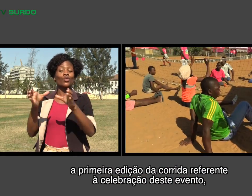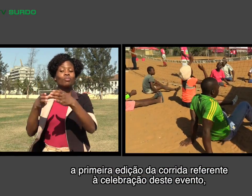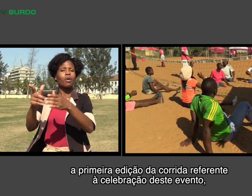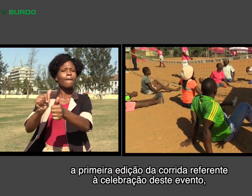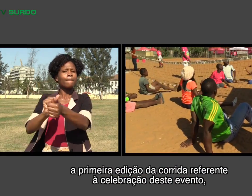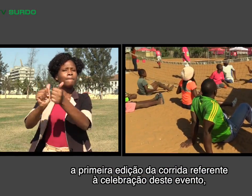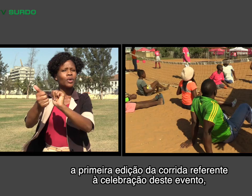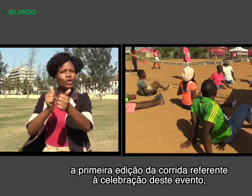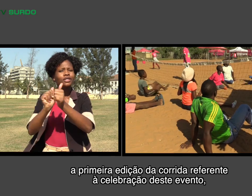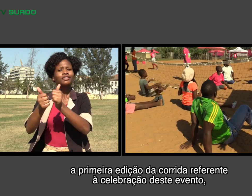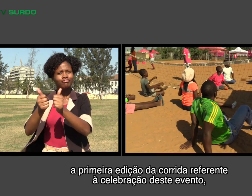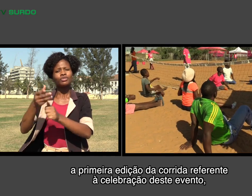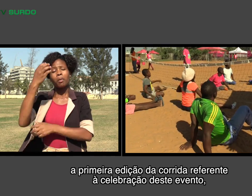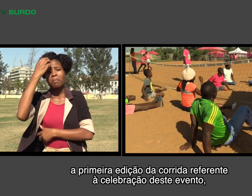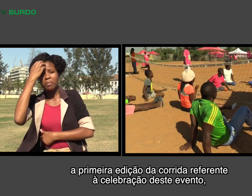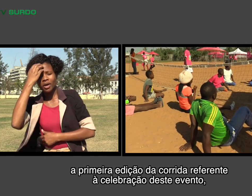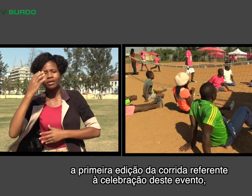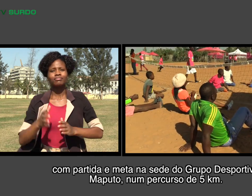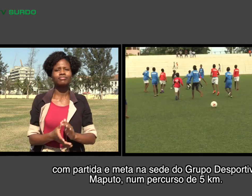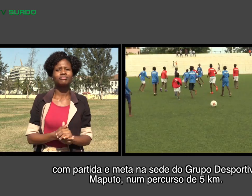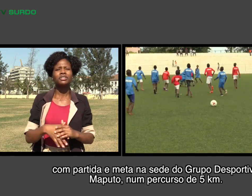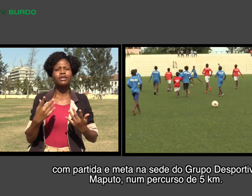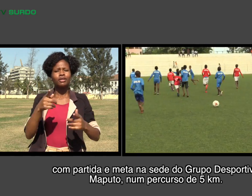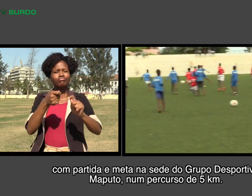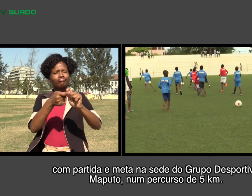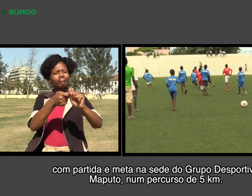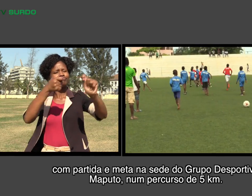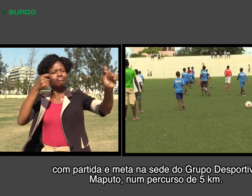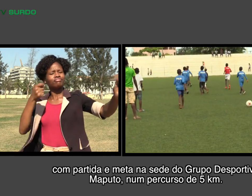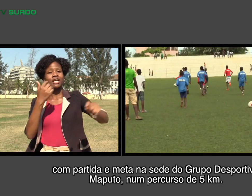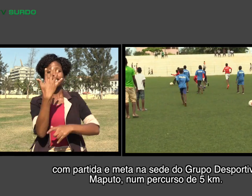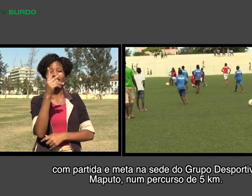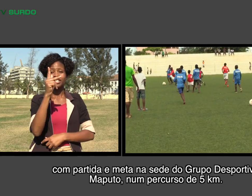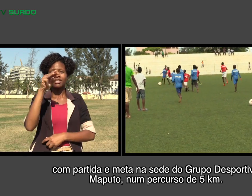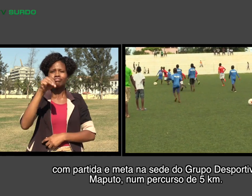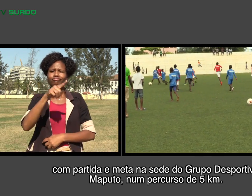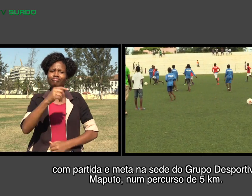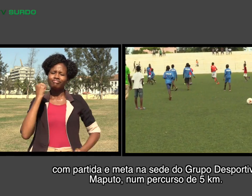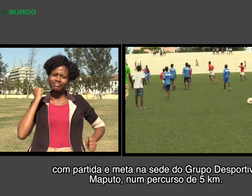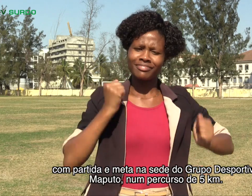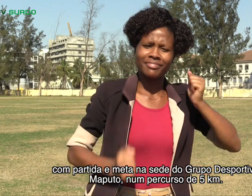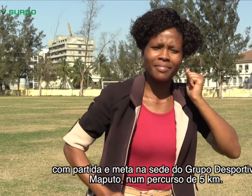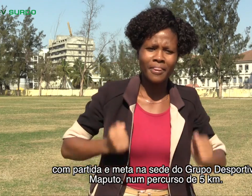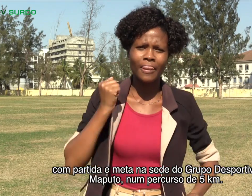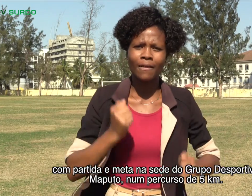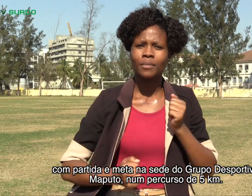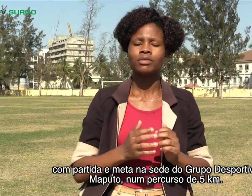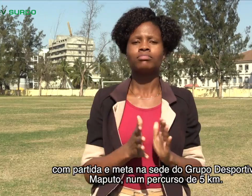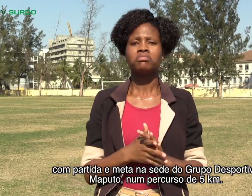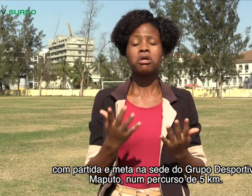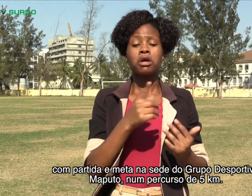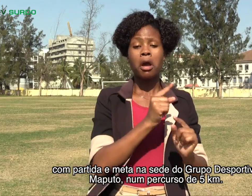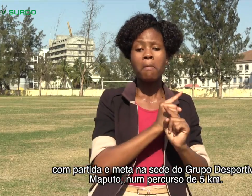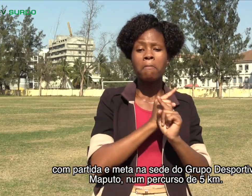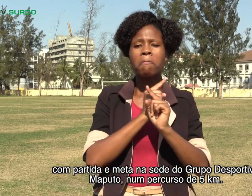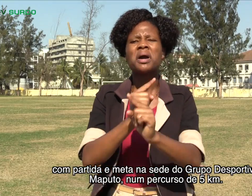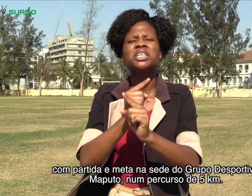referente à celebração deste evento, como partida e meta na sede do Grupo Desportivo Maputo, num percurso de 5